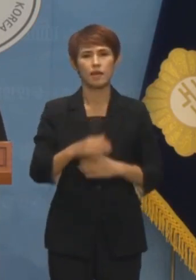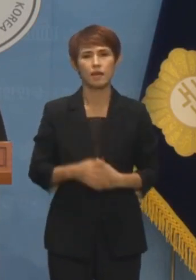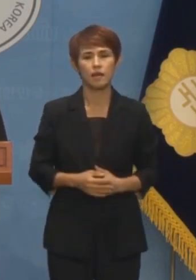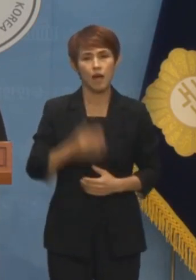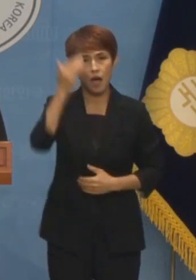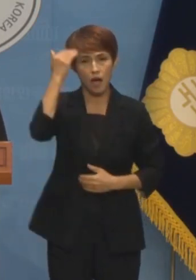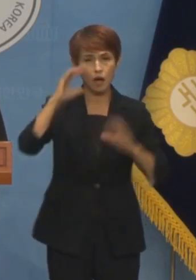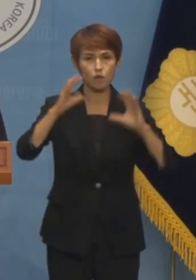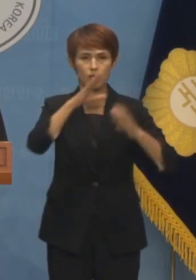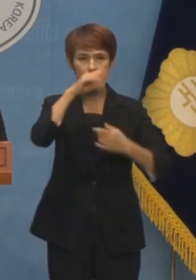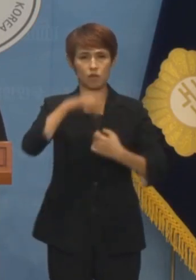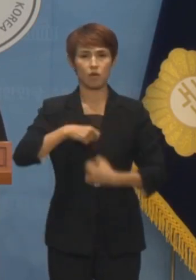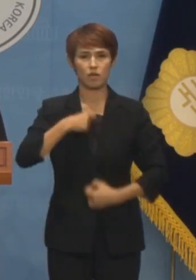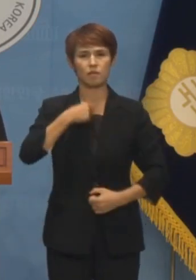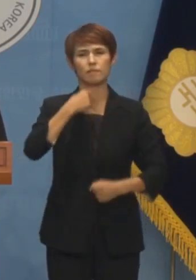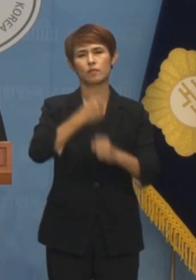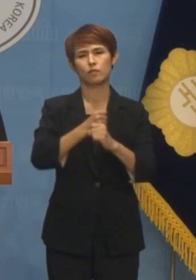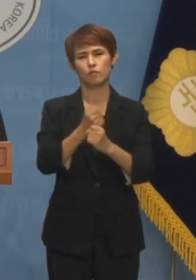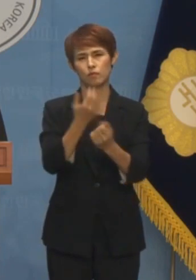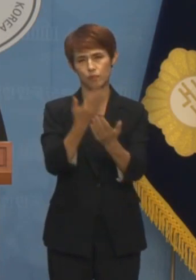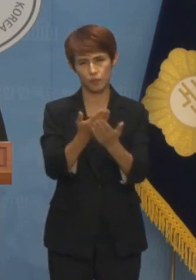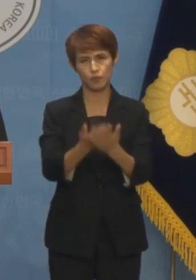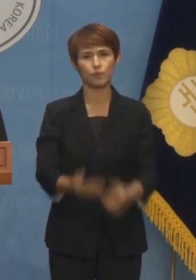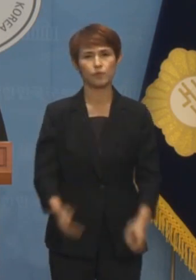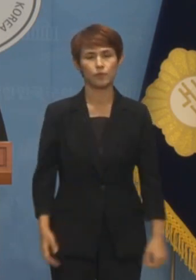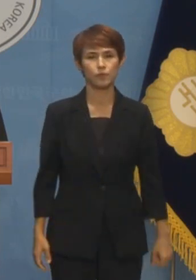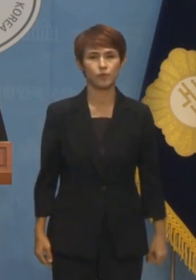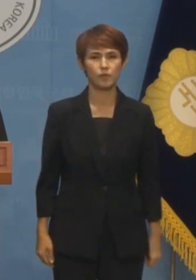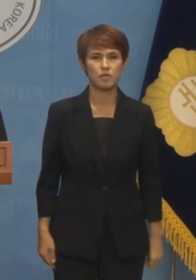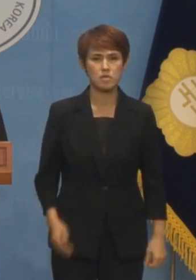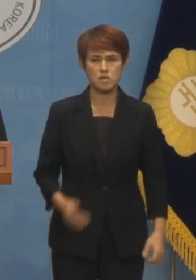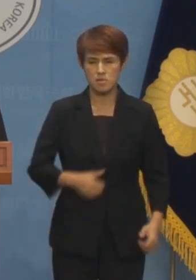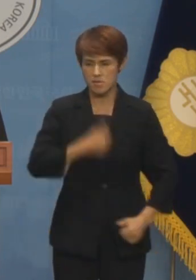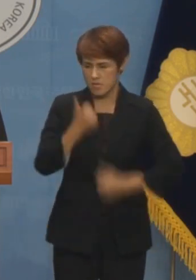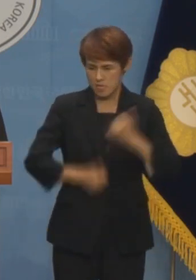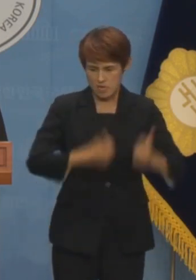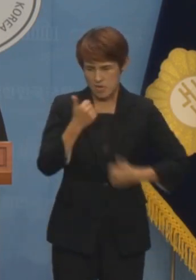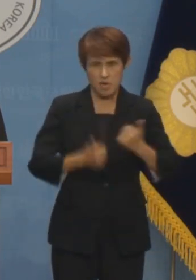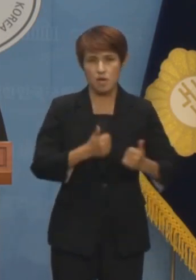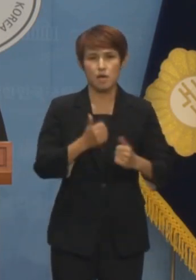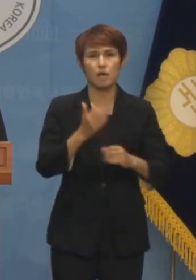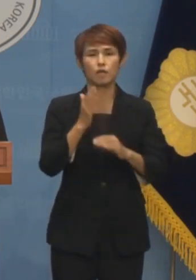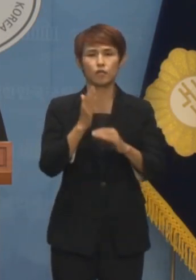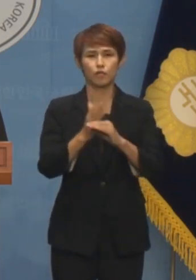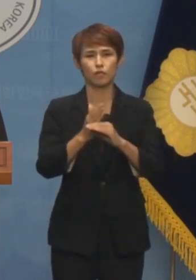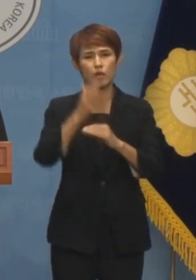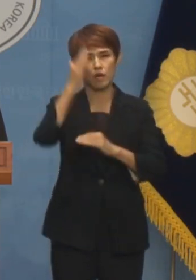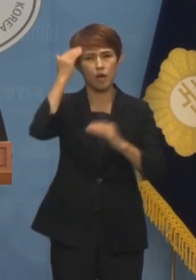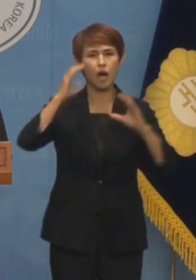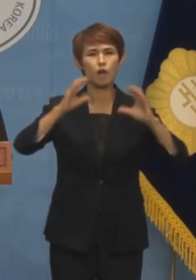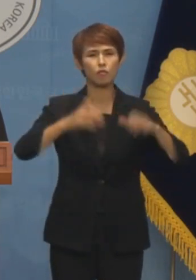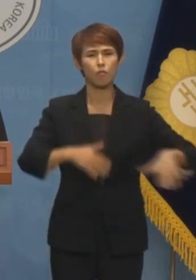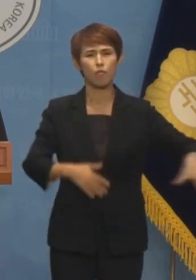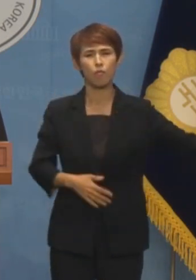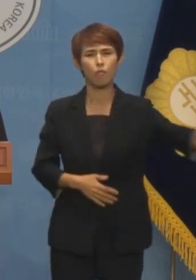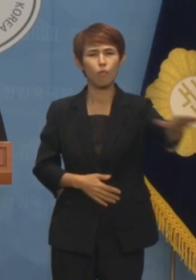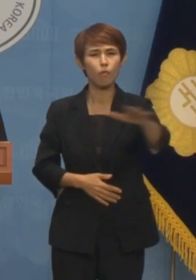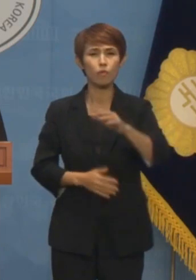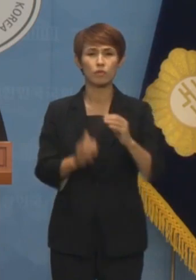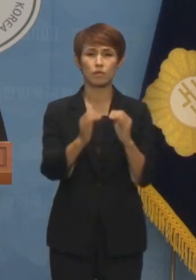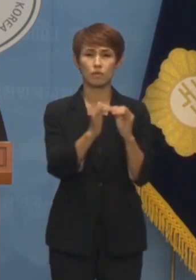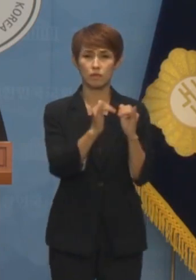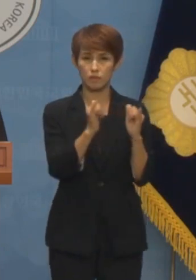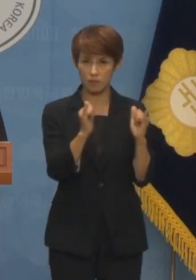대한민국의 정의를 바로 세워주시기 바랍니다. 분노하고 있는 자유 대한민국 모든